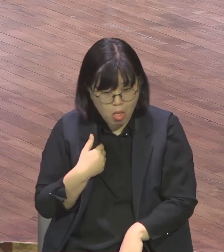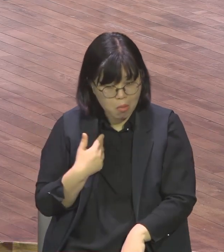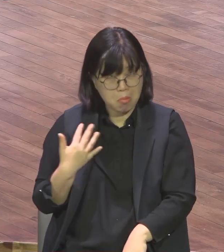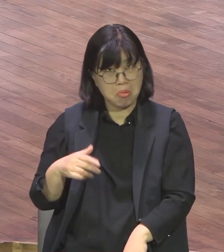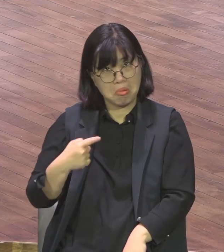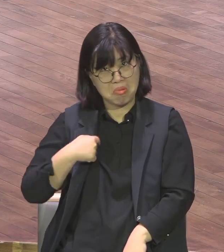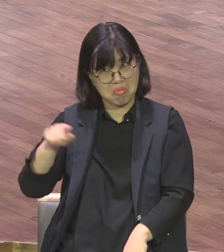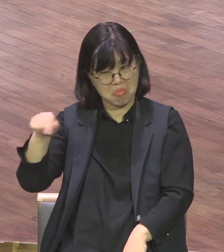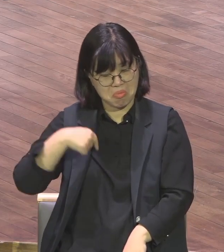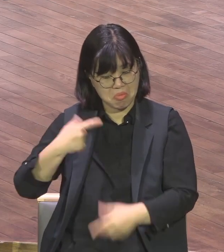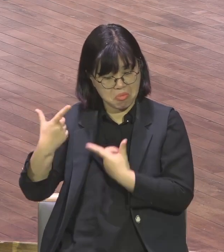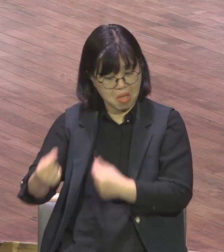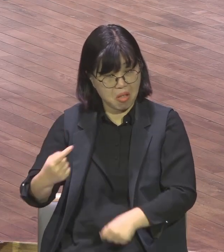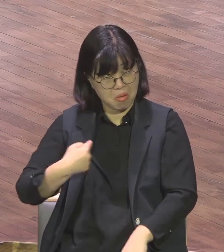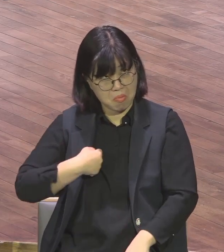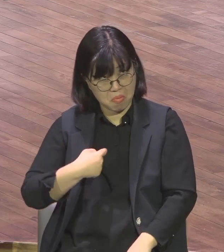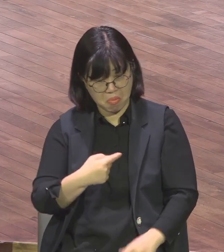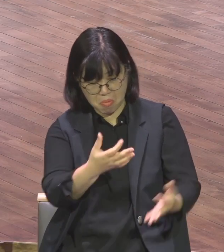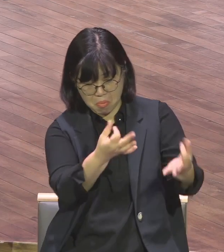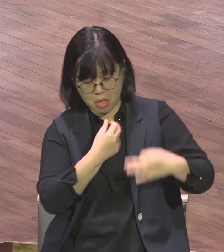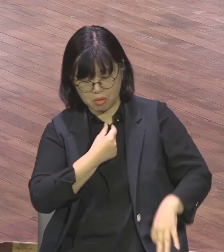동기입니까? 오늘 본문에 보니까